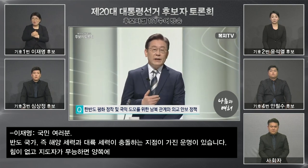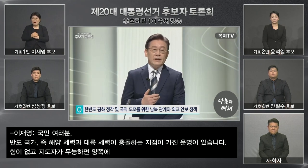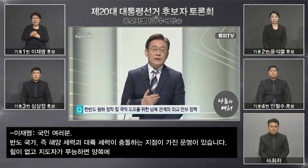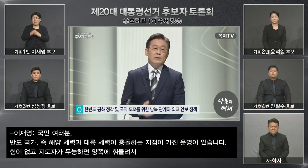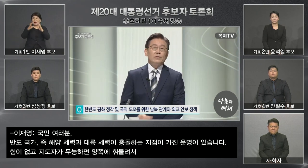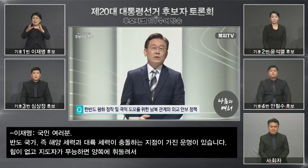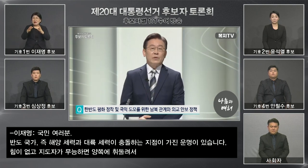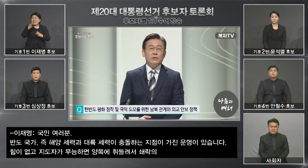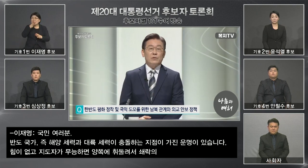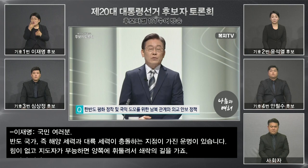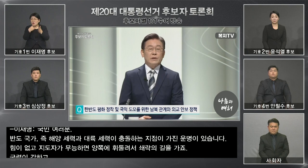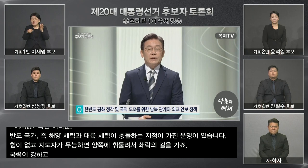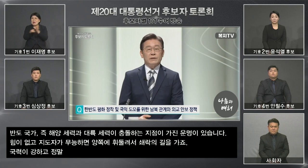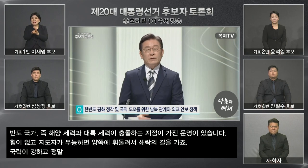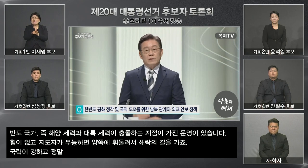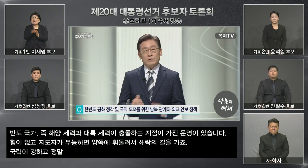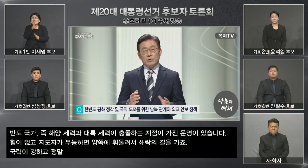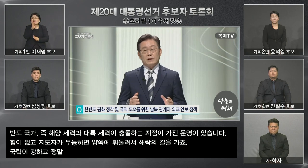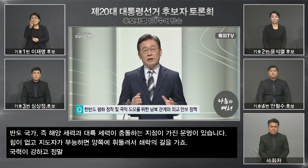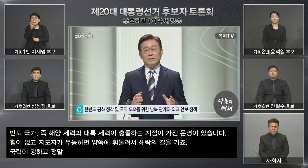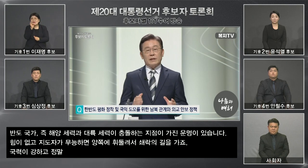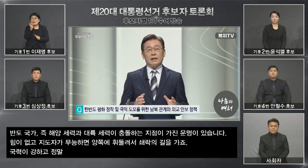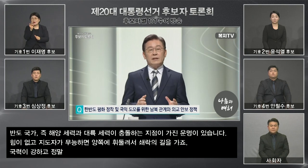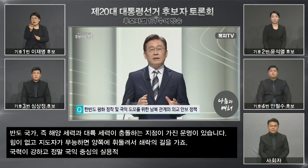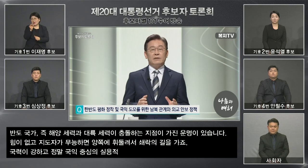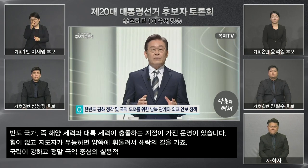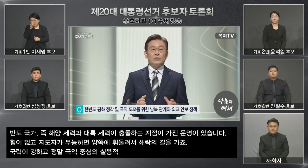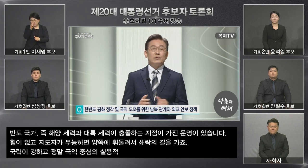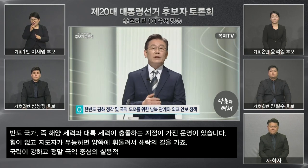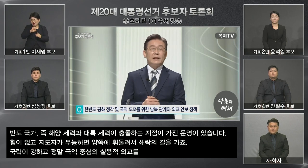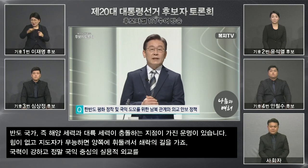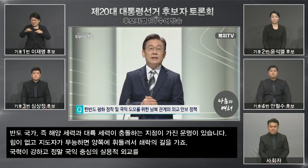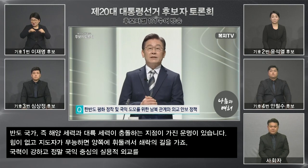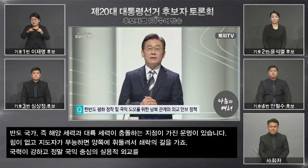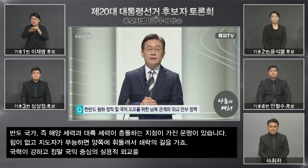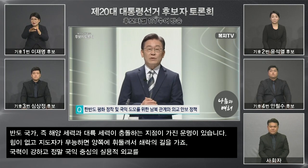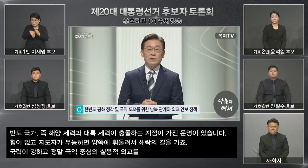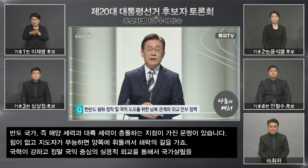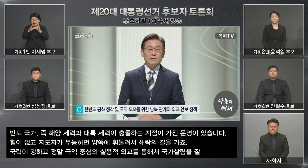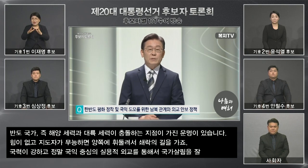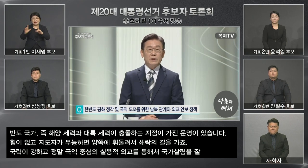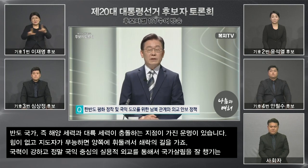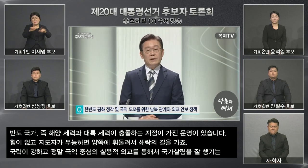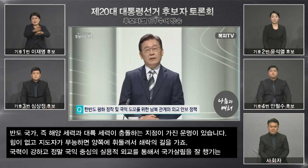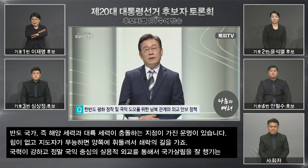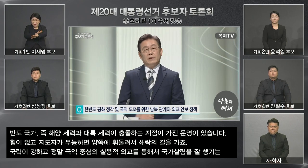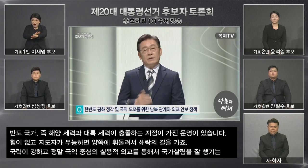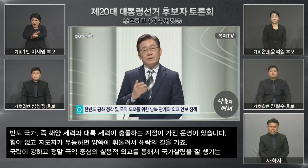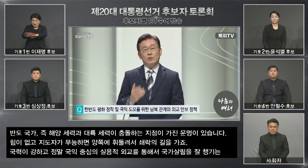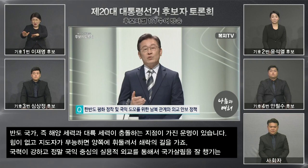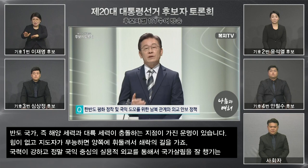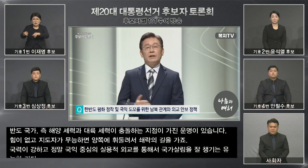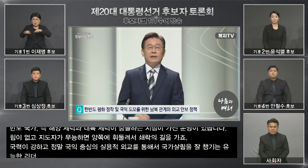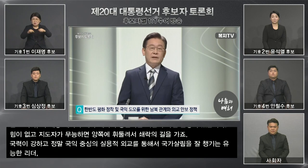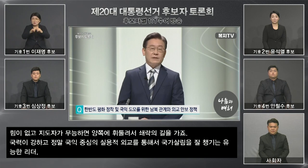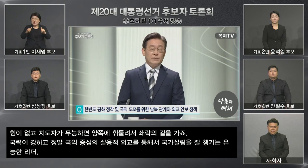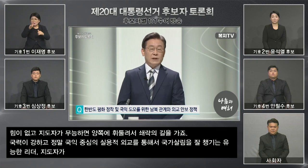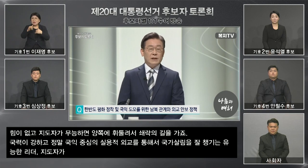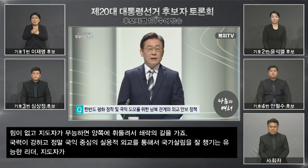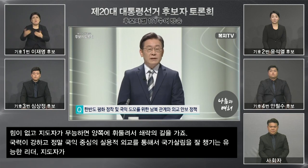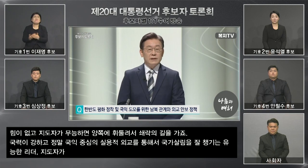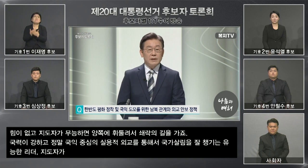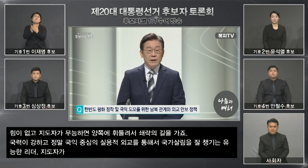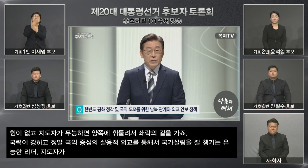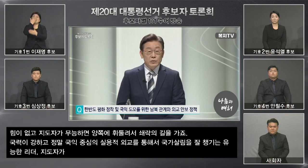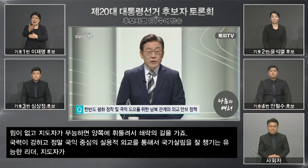중심의 실용자 외교를 통해서 국가살림을 잘 챙기는 유능한 리더, 지도자가 있으면 정말 융성의 길을